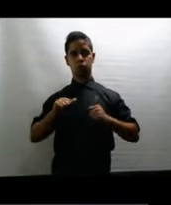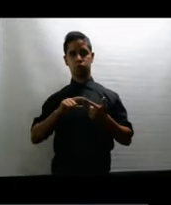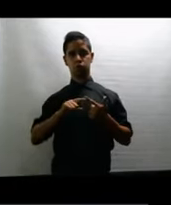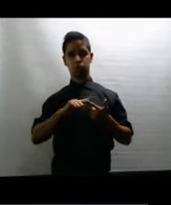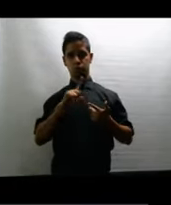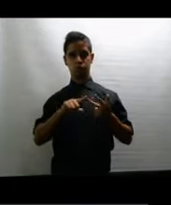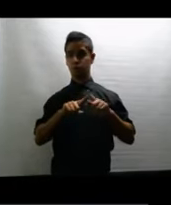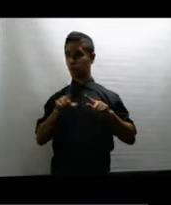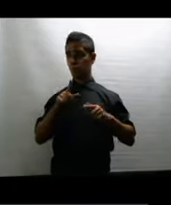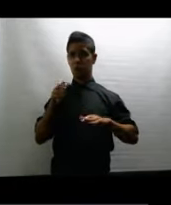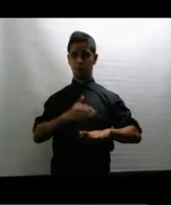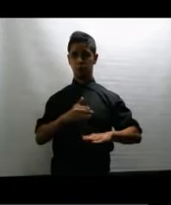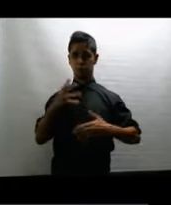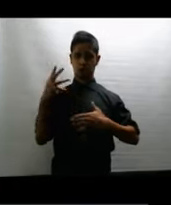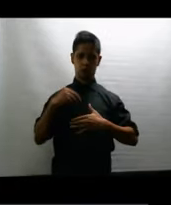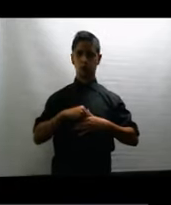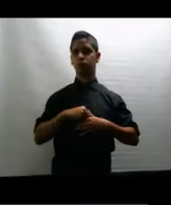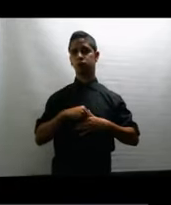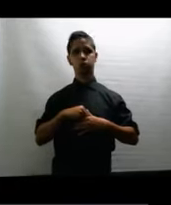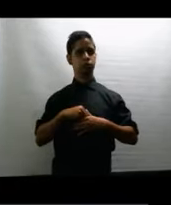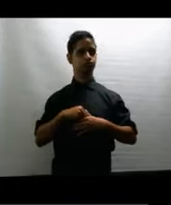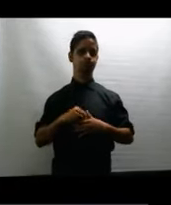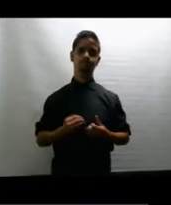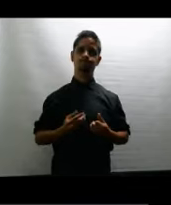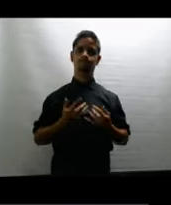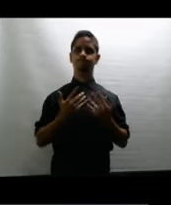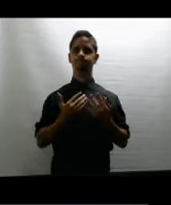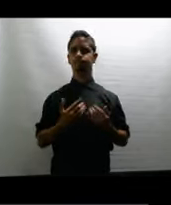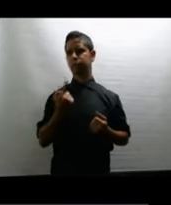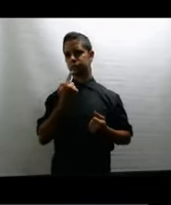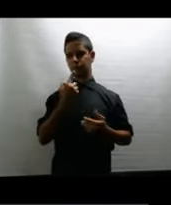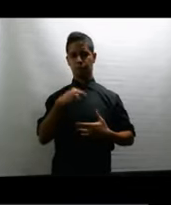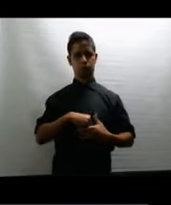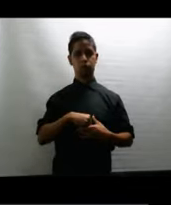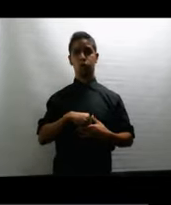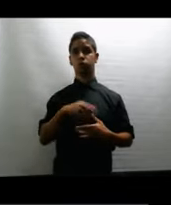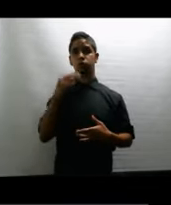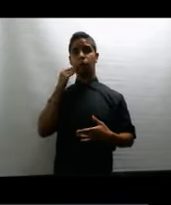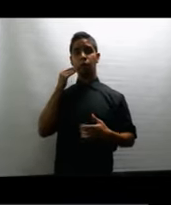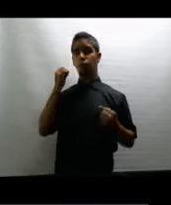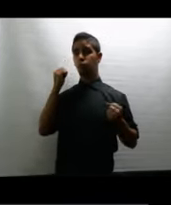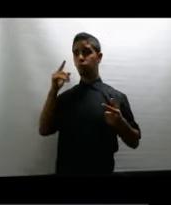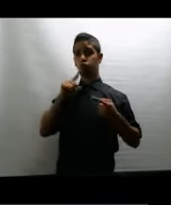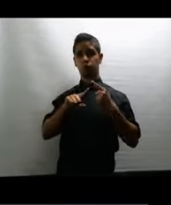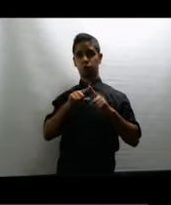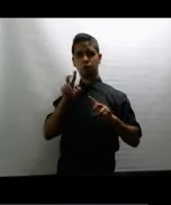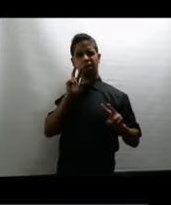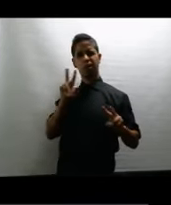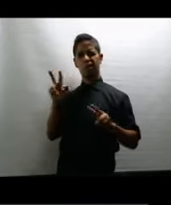como una pasión que estaba ahí. Y que los amigos que la escuchábamos